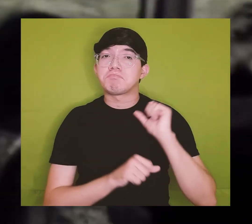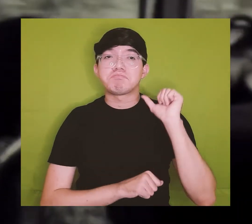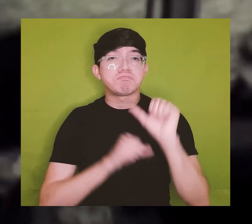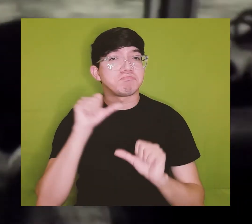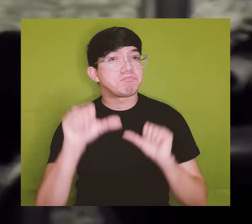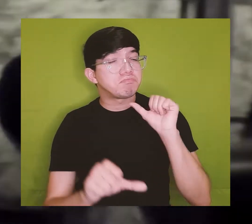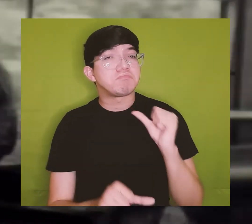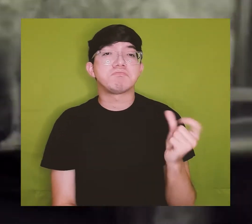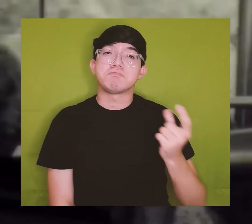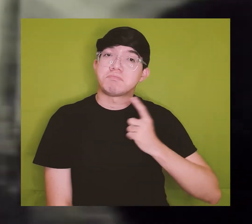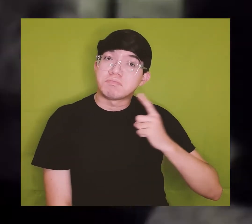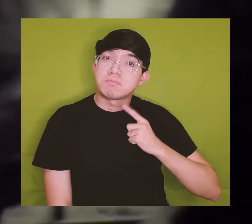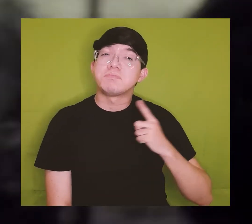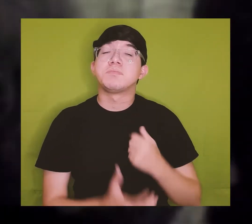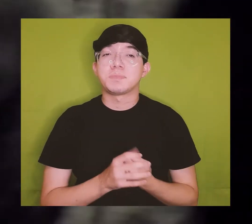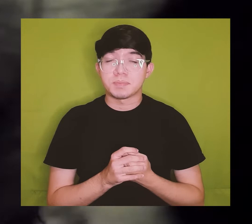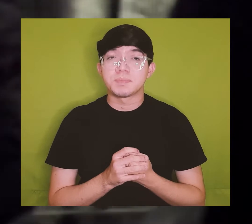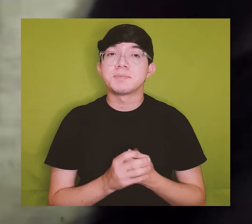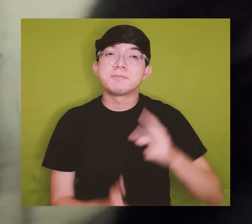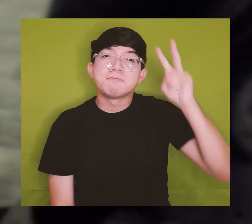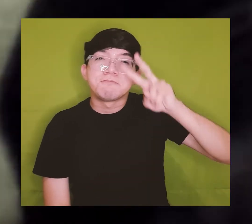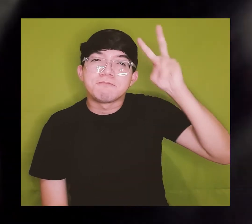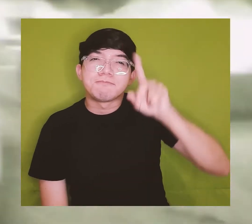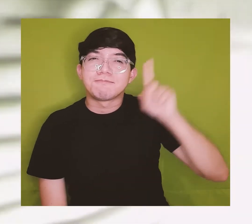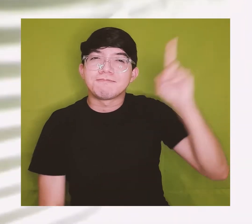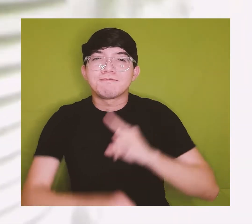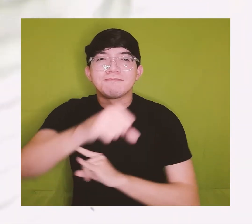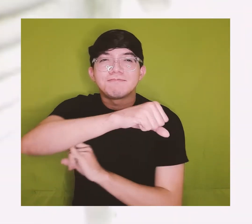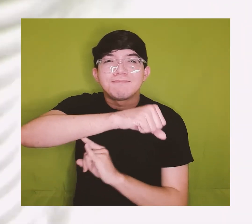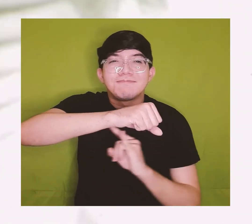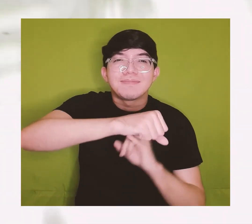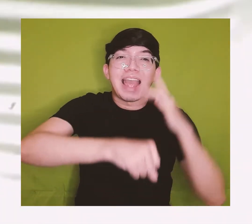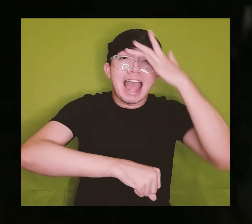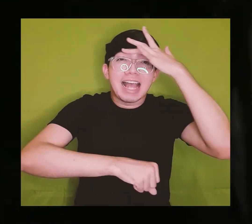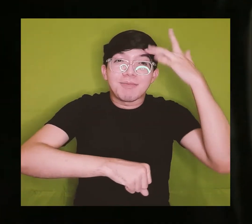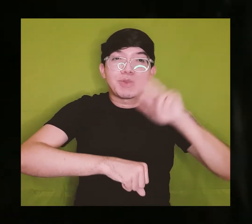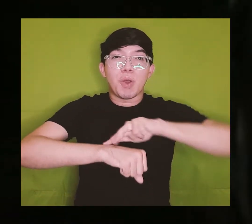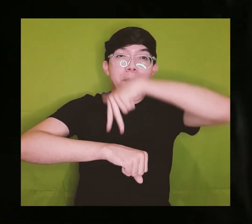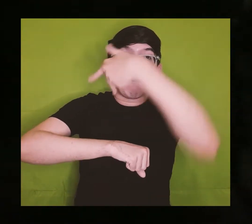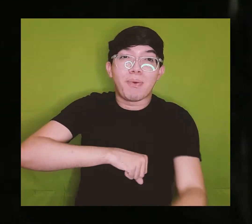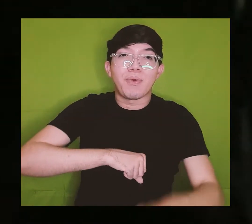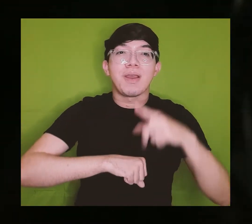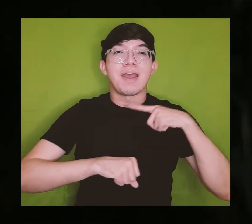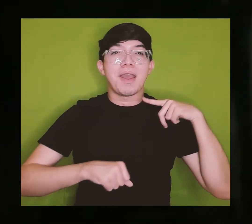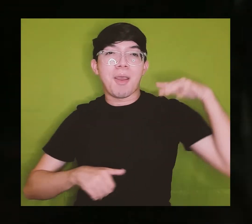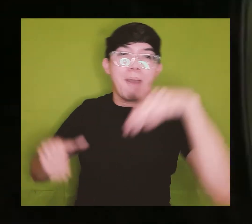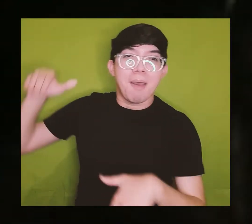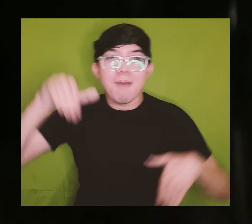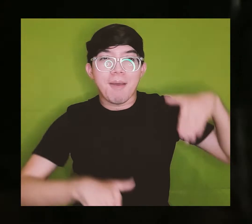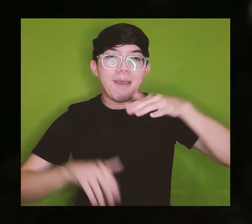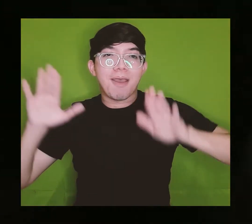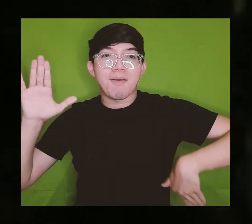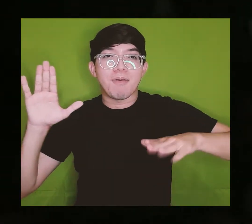né? O quanto isso se modifica e as lembranças daquele espigão, daquele mergulho, que hoje em dia não sei mais se